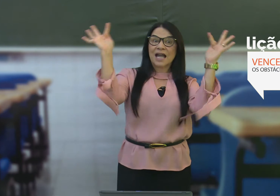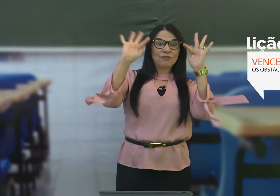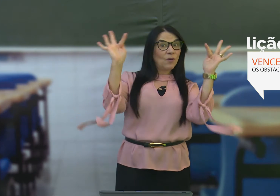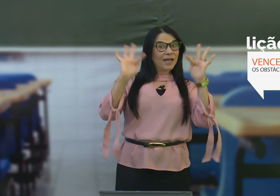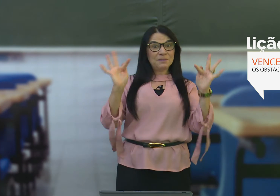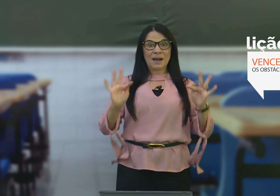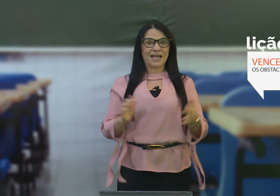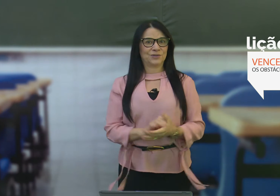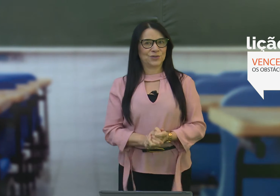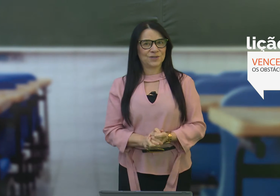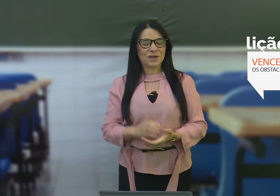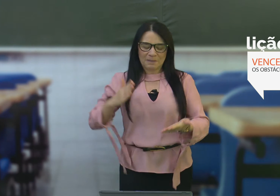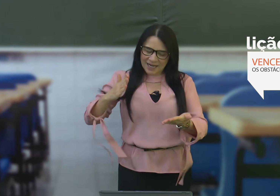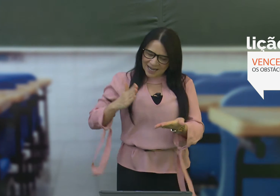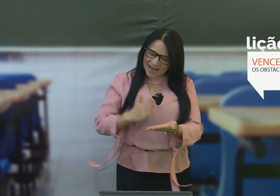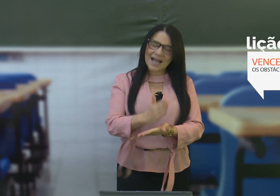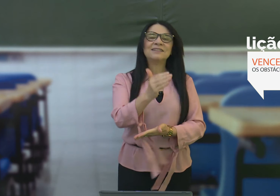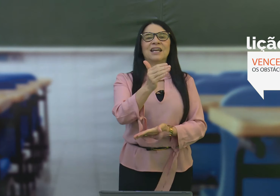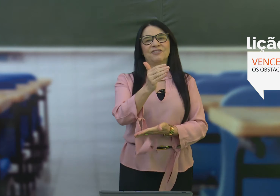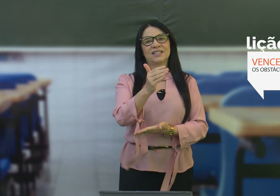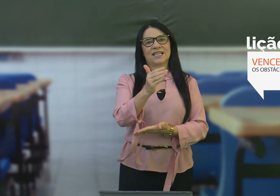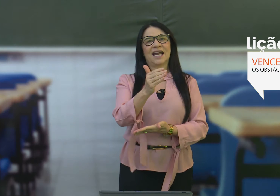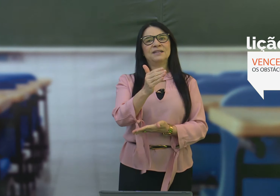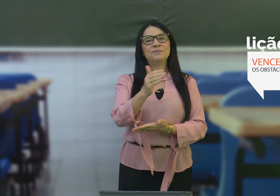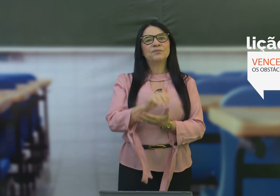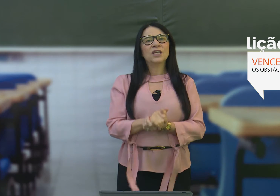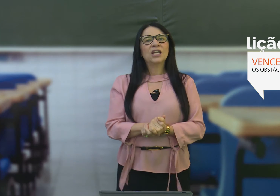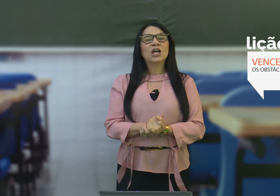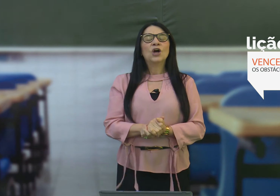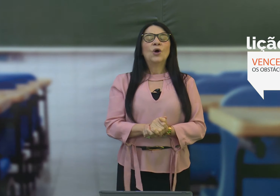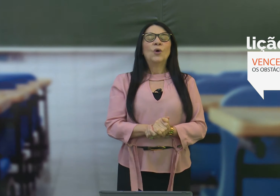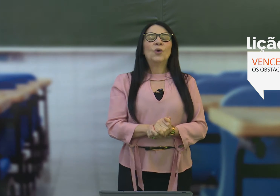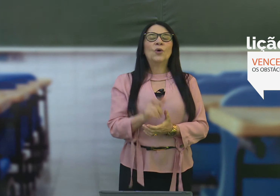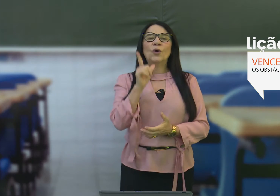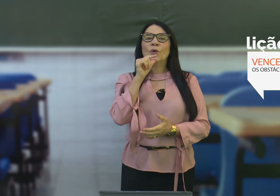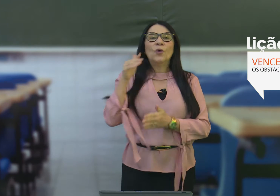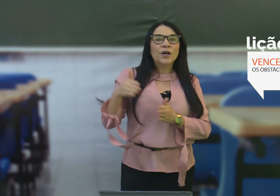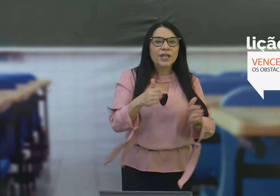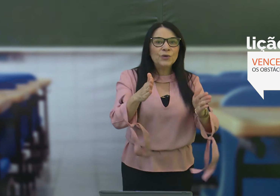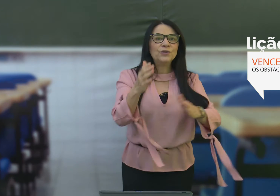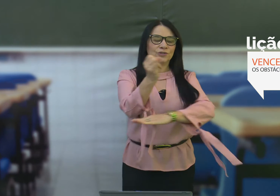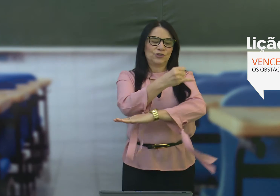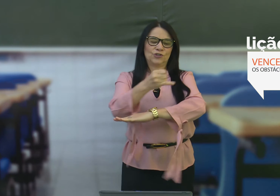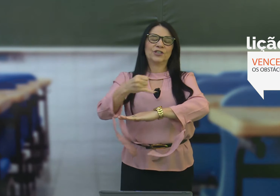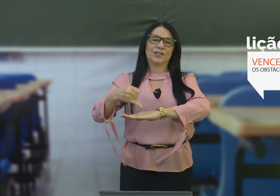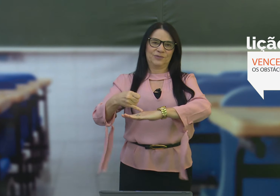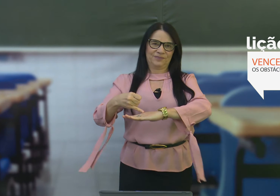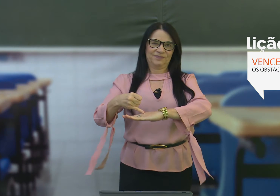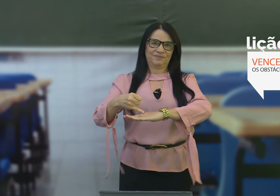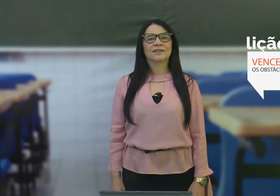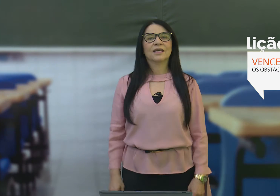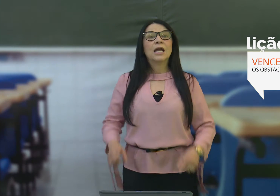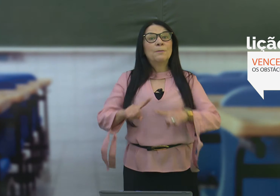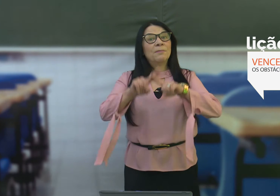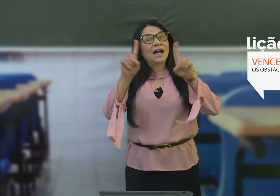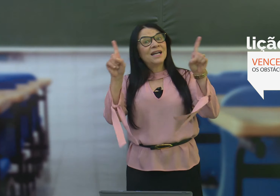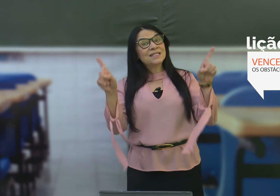estavam animados para atravessar o rio Jordão. Mas